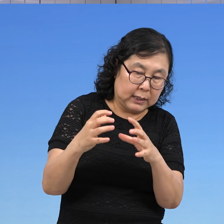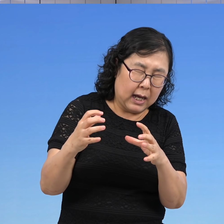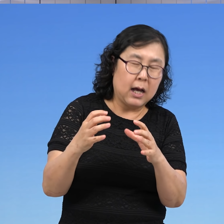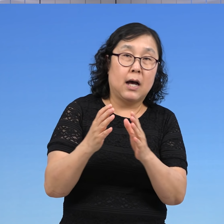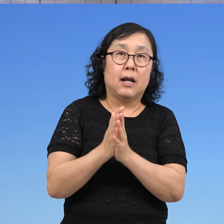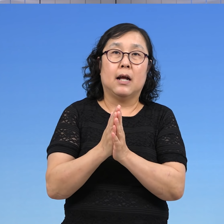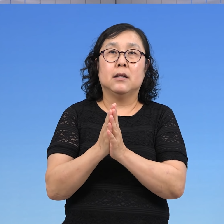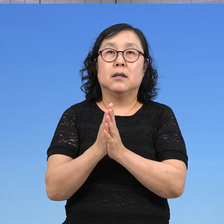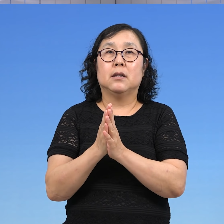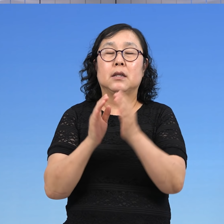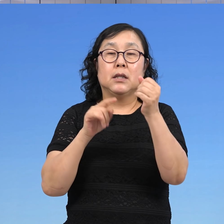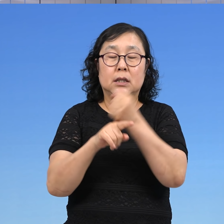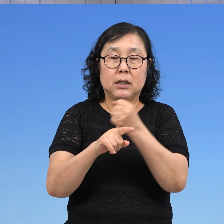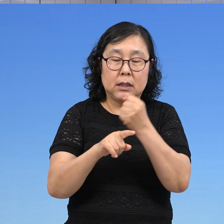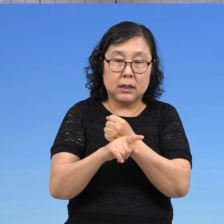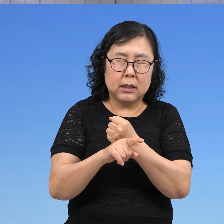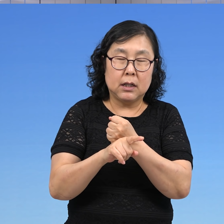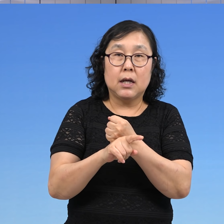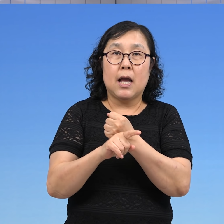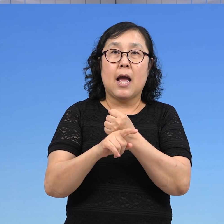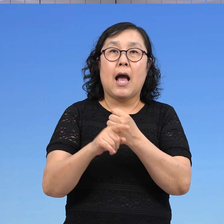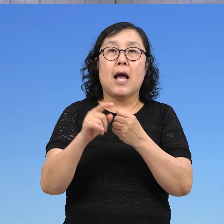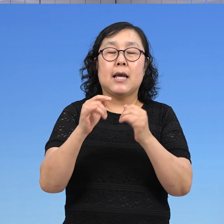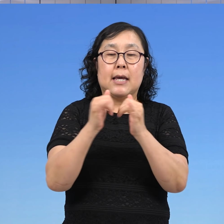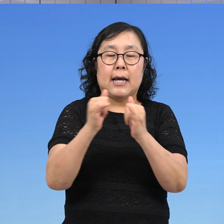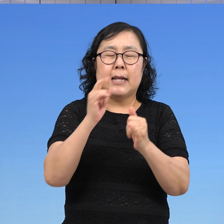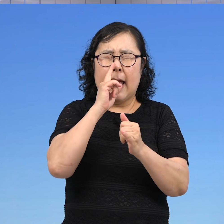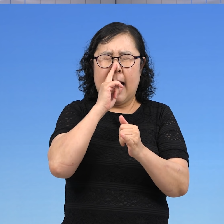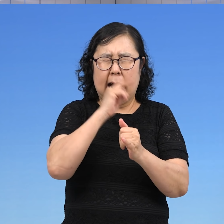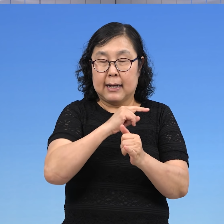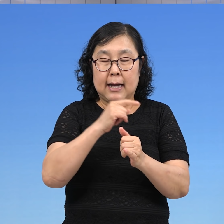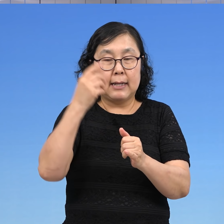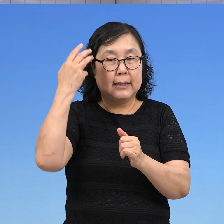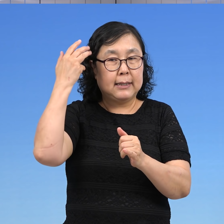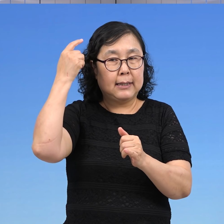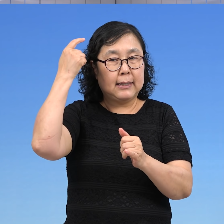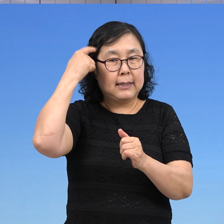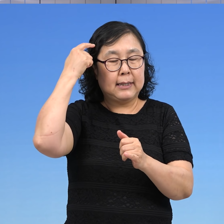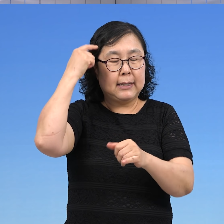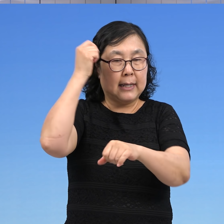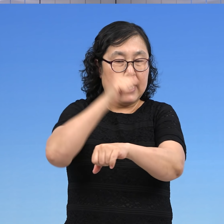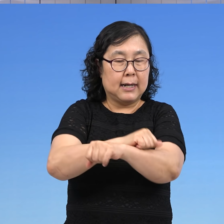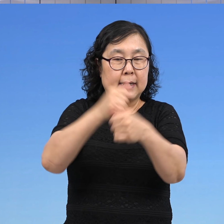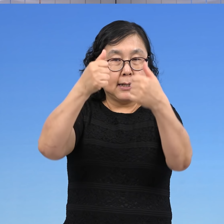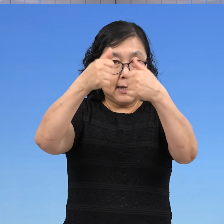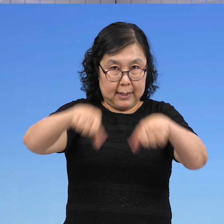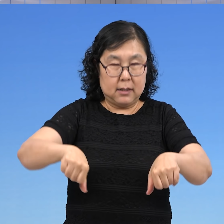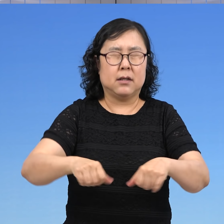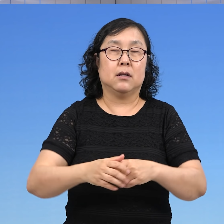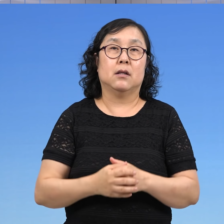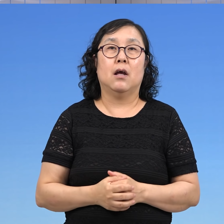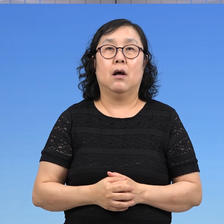하나님께서는 창세기 11장 에서 그런 인간의 악한 지혜를 다 깨트려 주시고요 그리고는 창세기